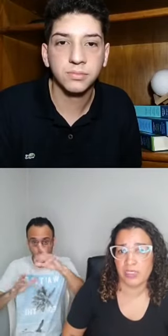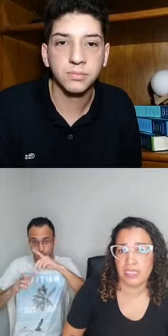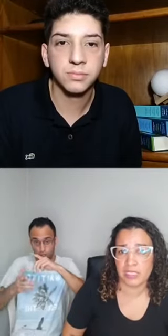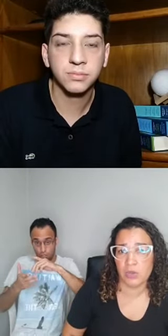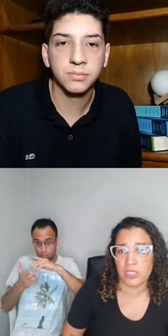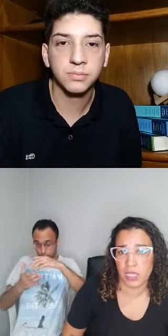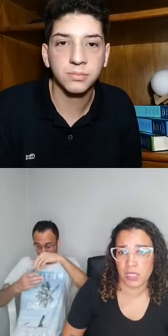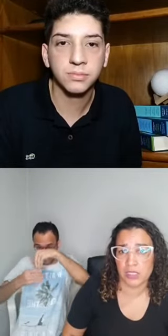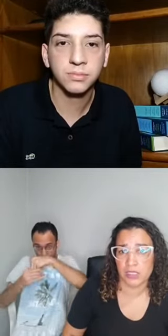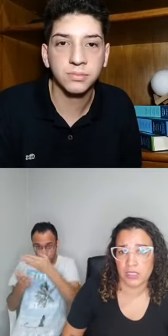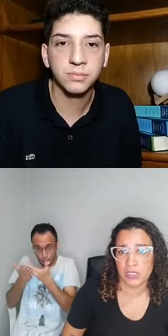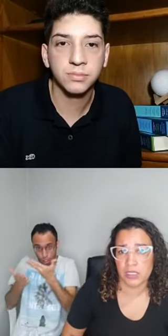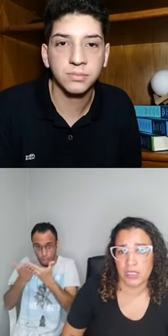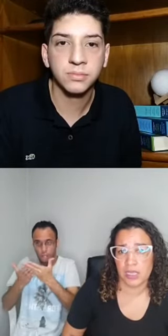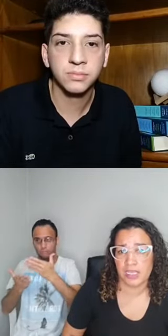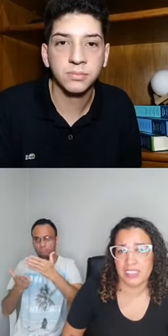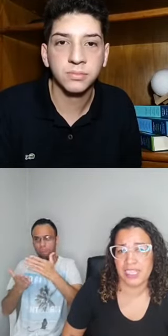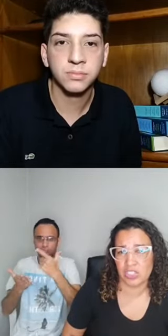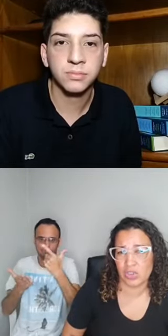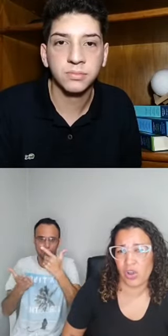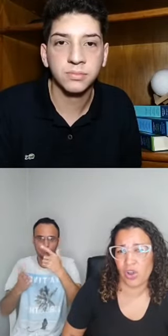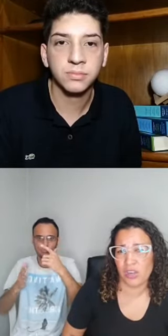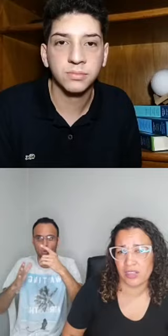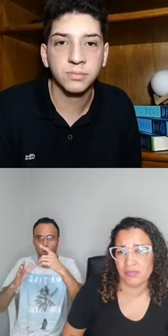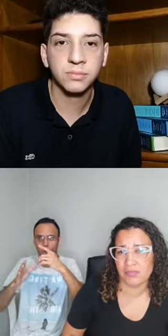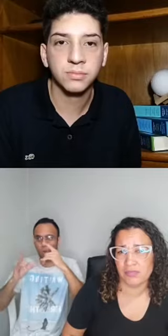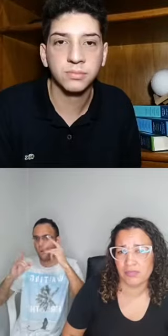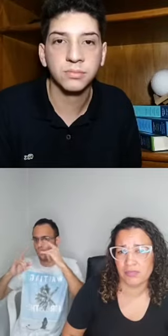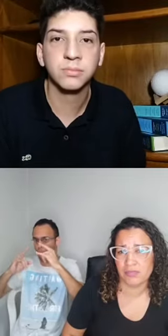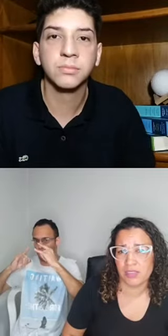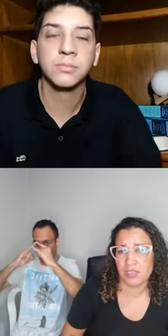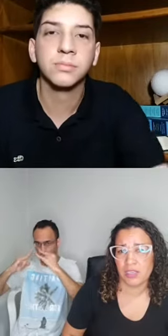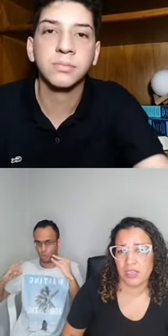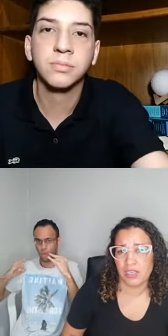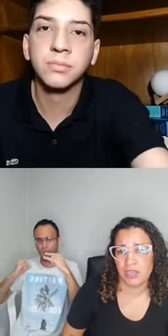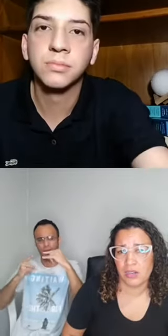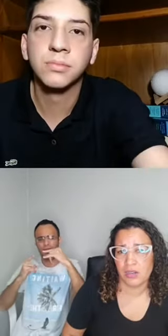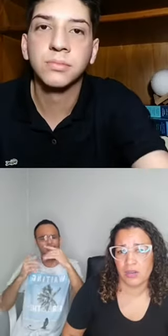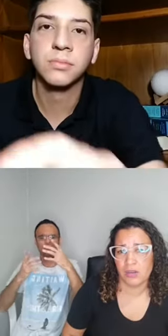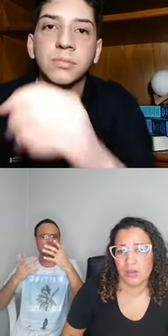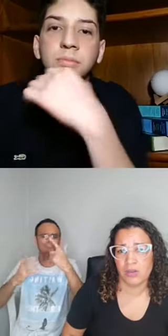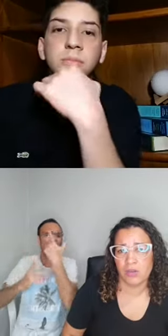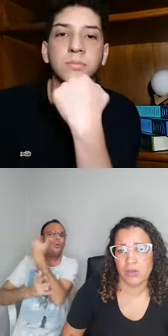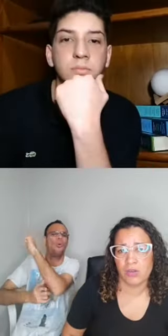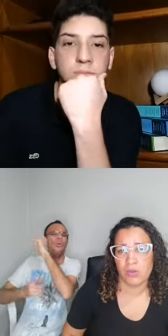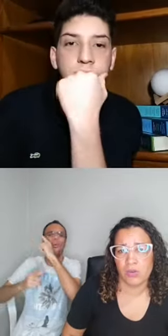Já aconteceu sim. Às vezes na escola,